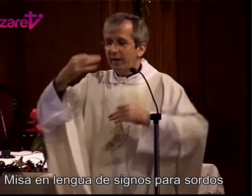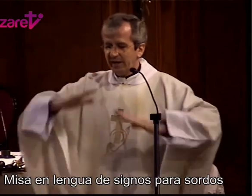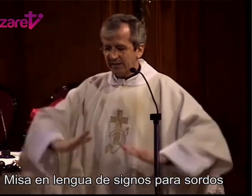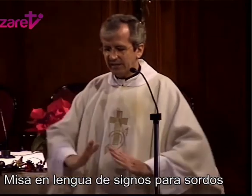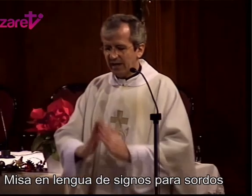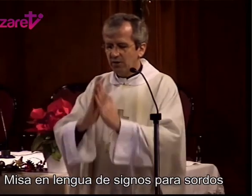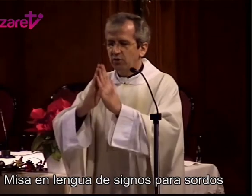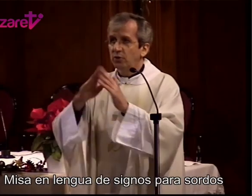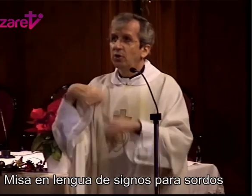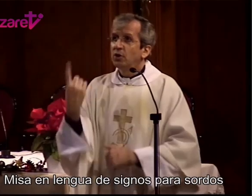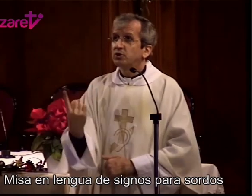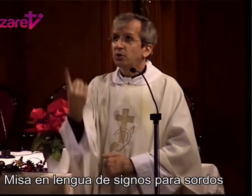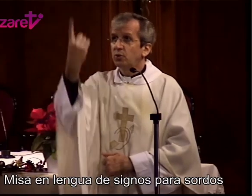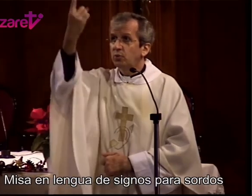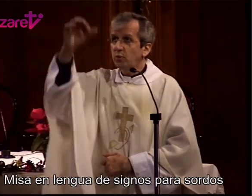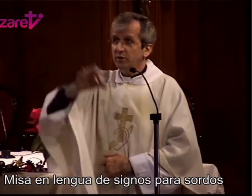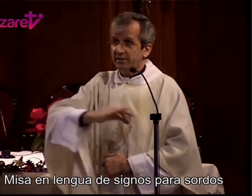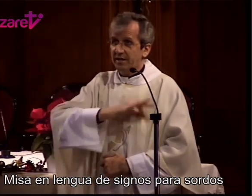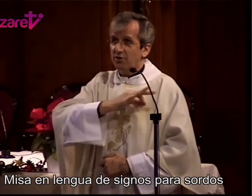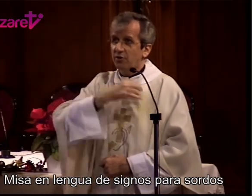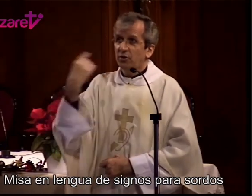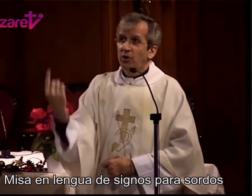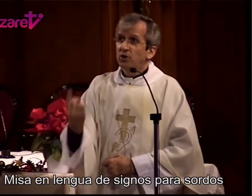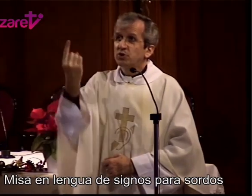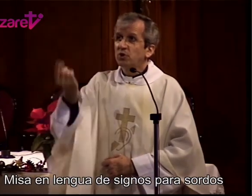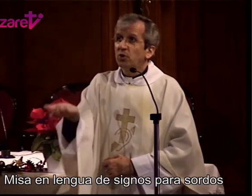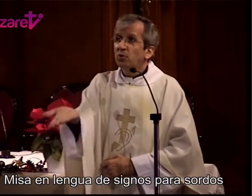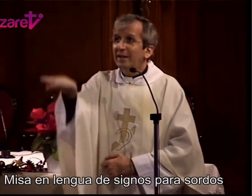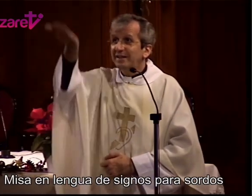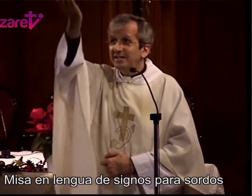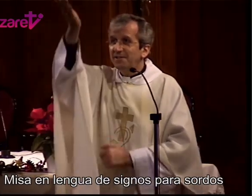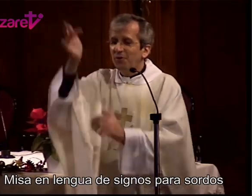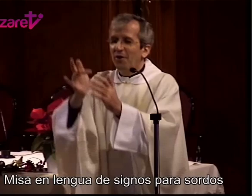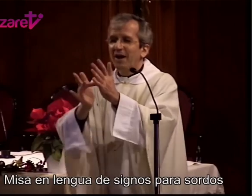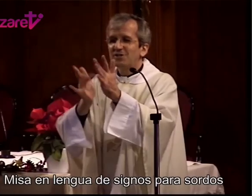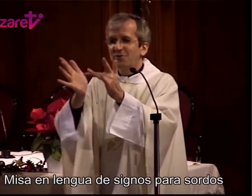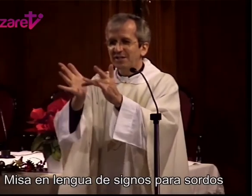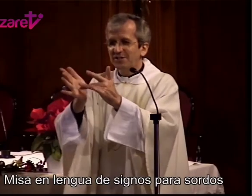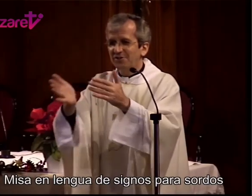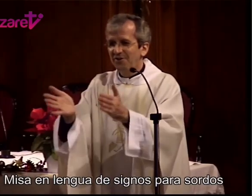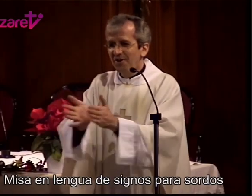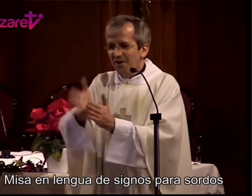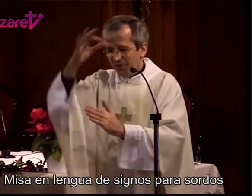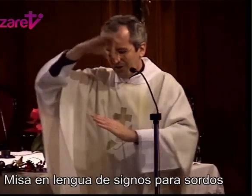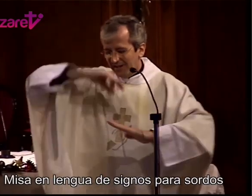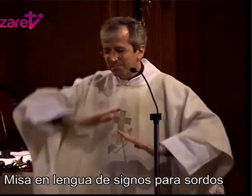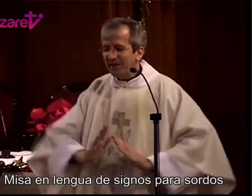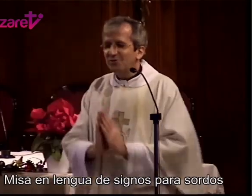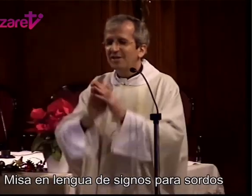eres santo, solo tú, Señor, solo tú, Altísimo Jesucristo, con el Espíritu